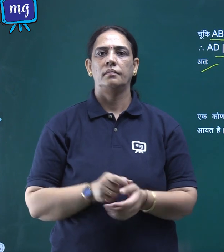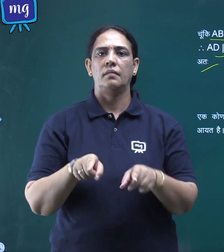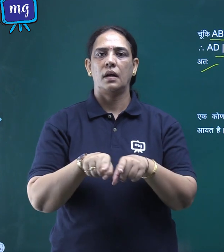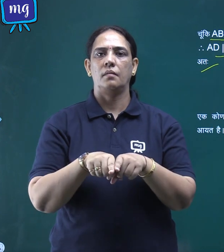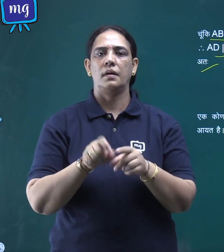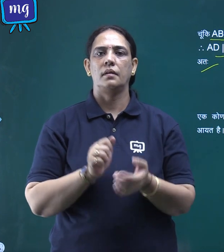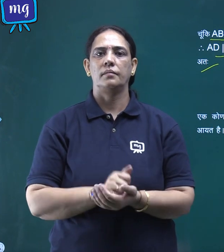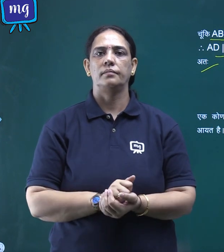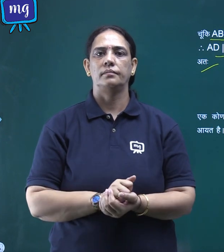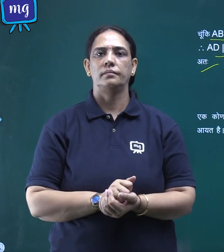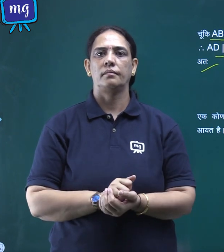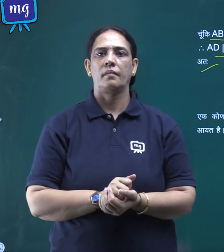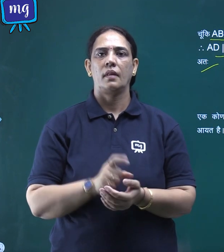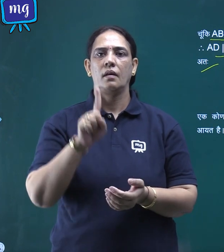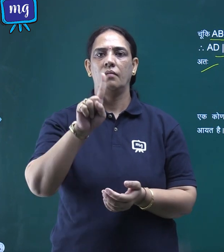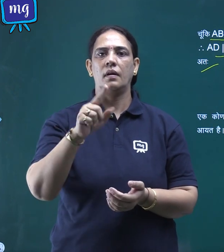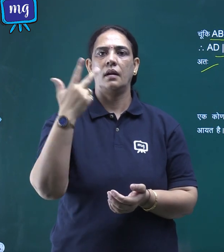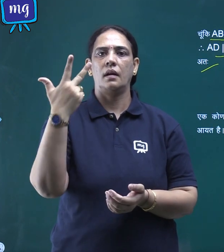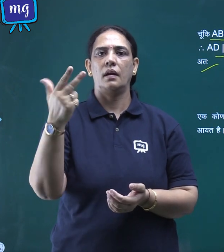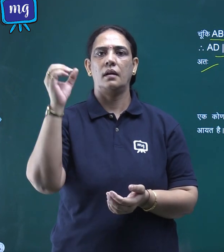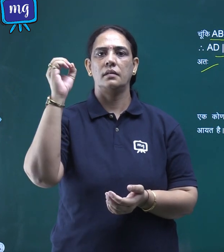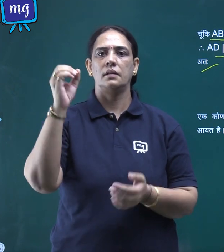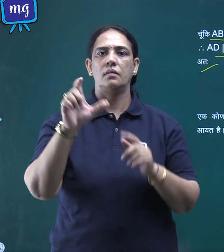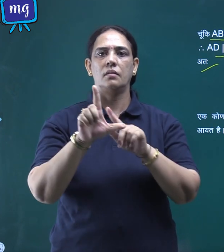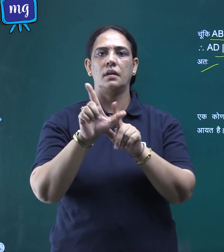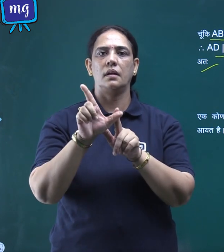बराबर 180 डिग्री,